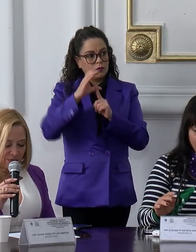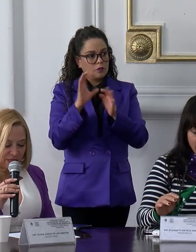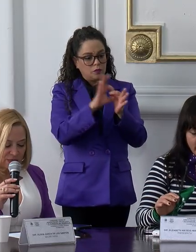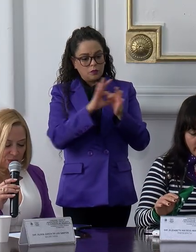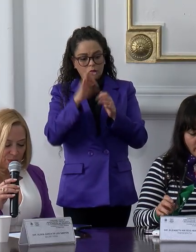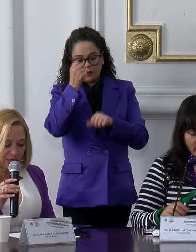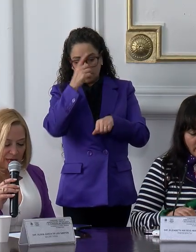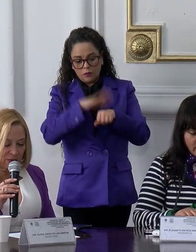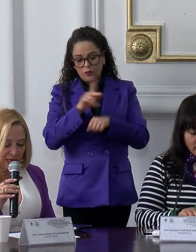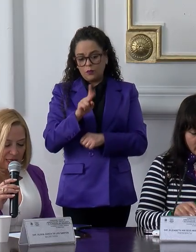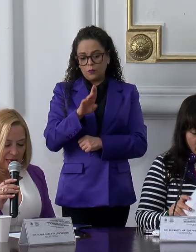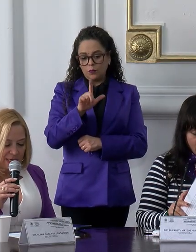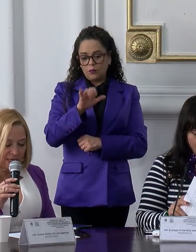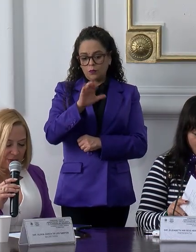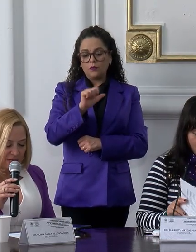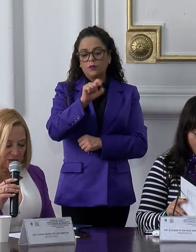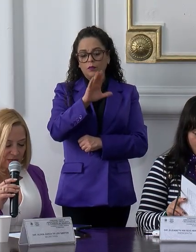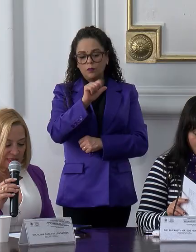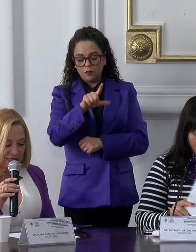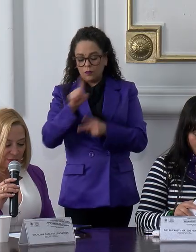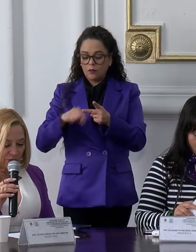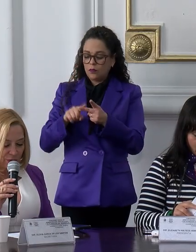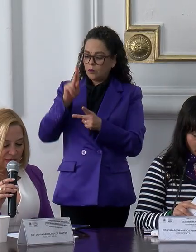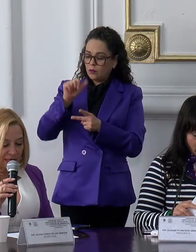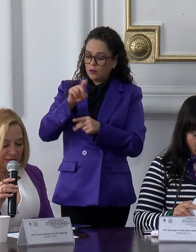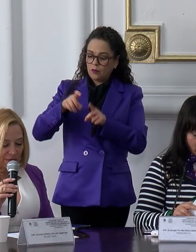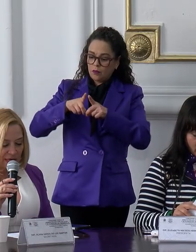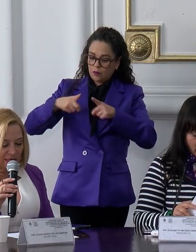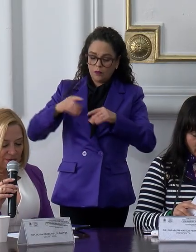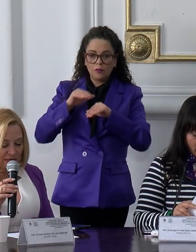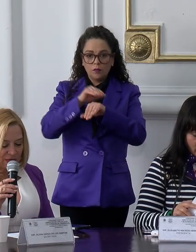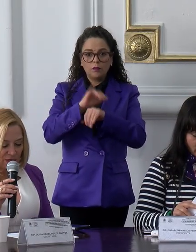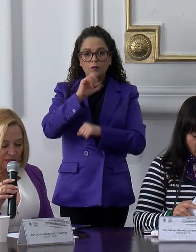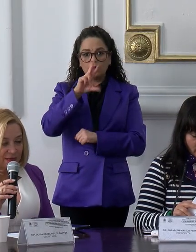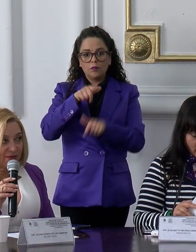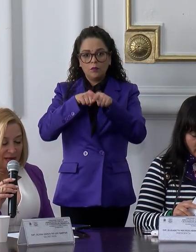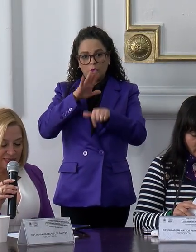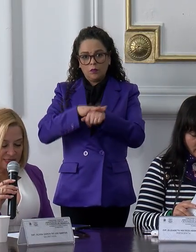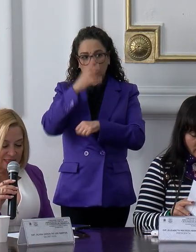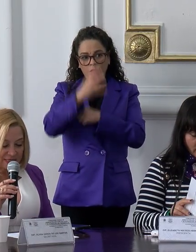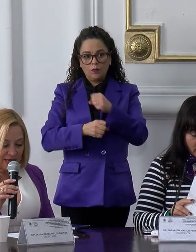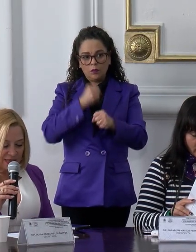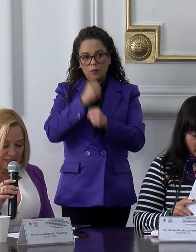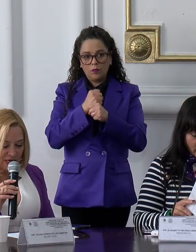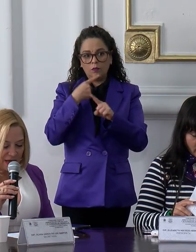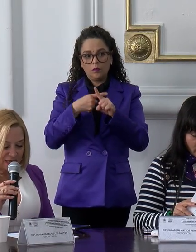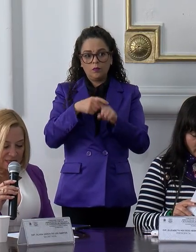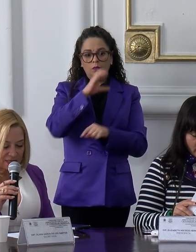Unidas de Administración Pública Local y de Planeación del Desarrollo relativo a la ratificación de las